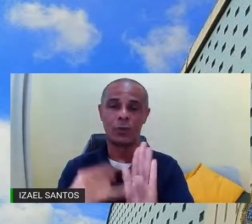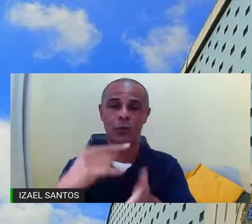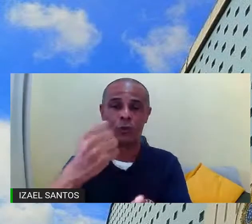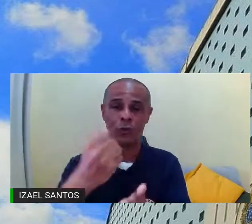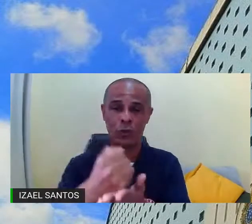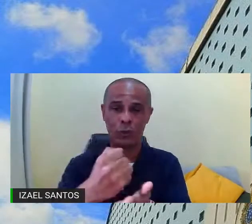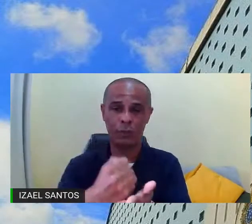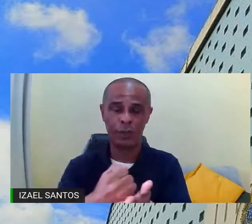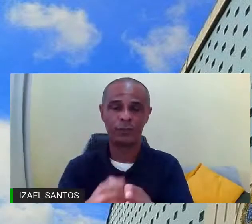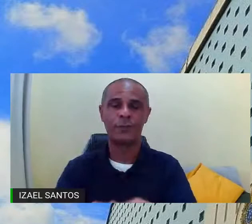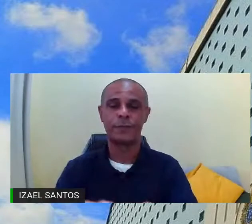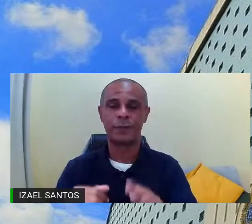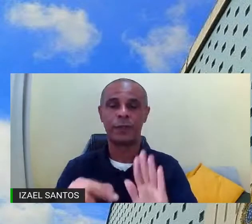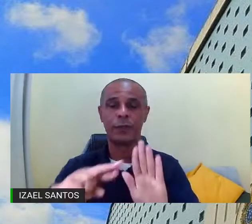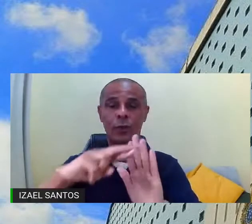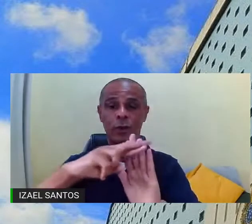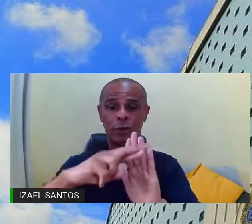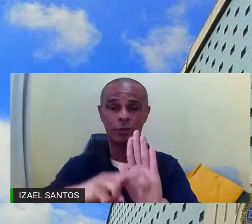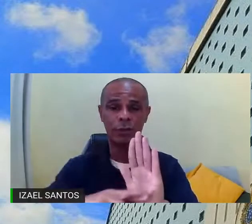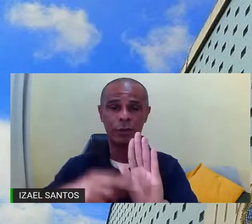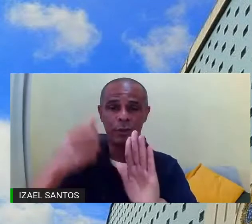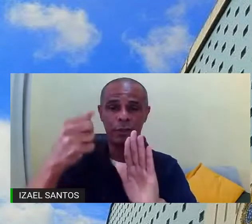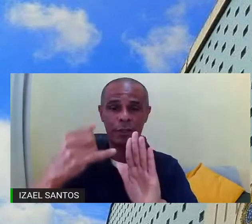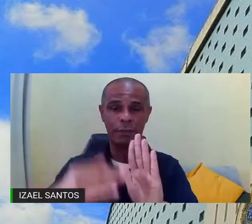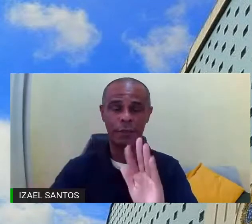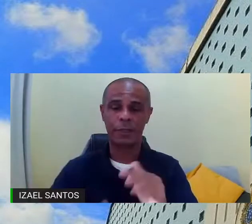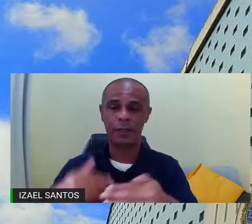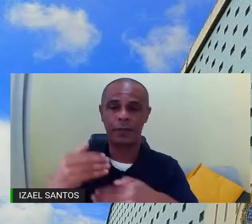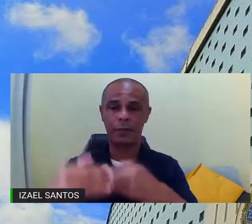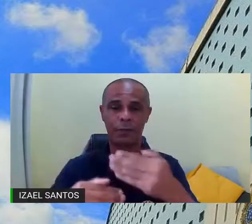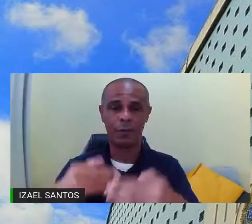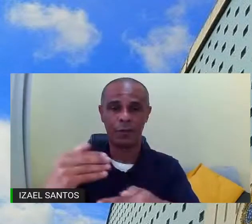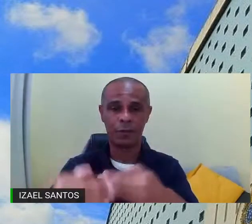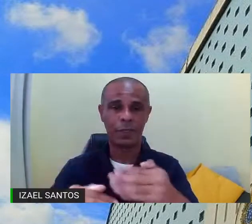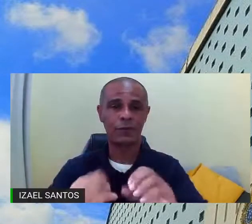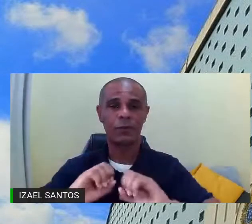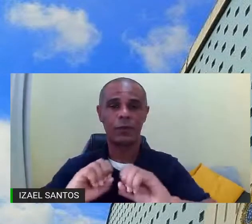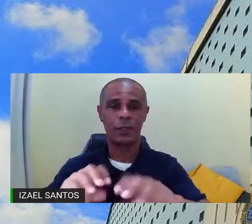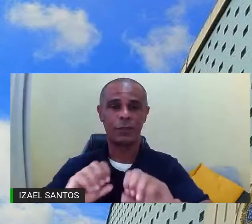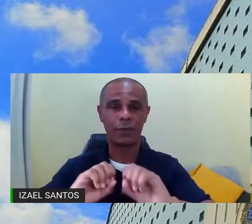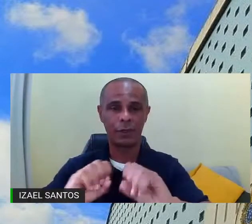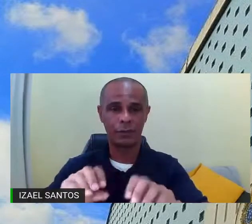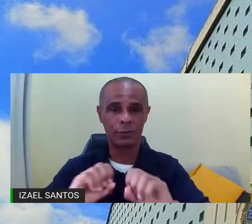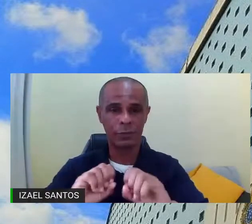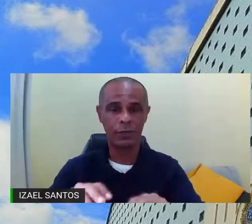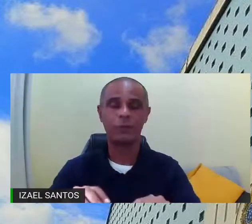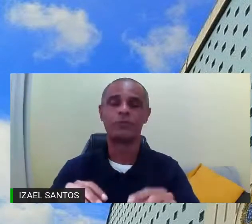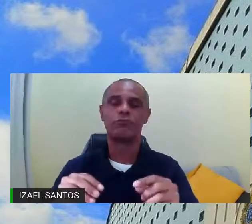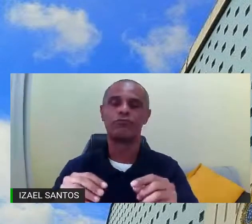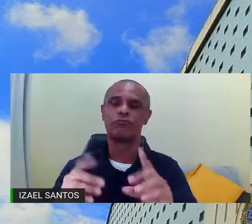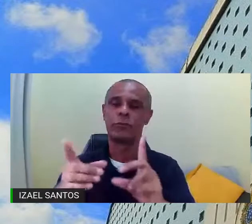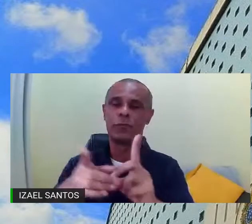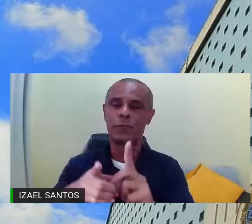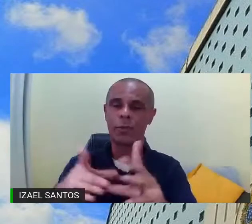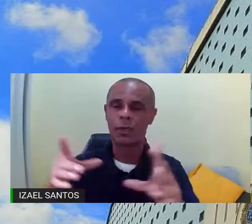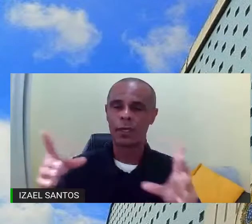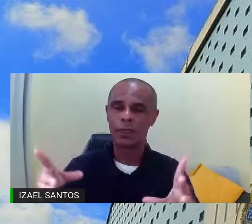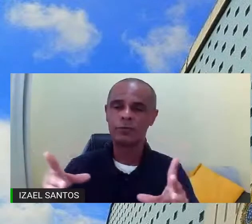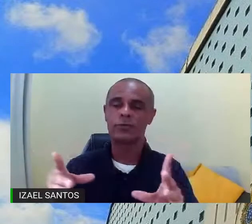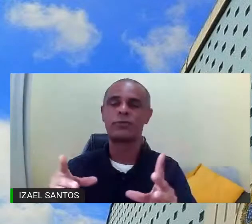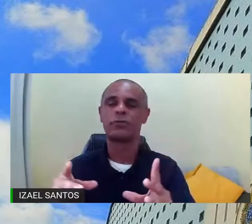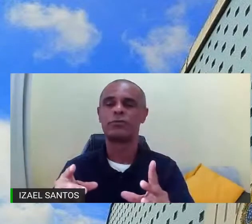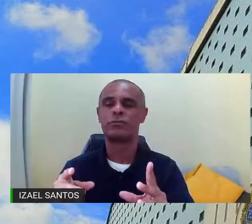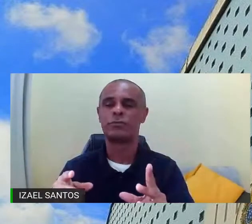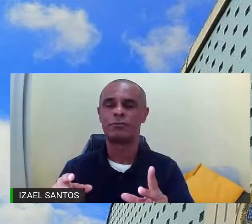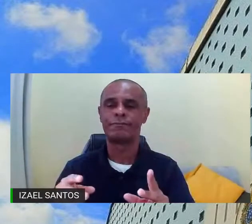Elas enunciam o desafio de fazer um processo educacional digno e democrático em meios ao caos